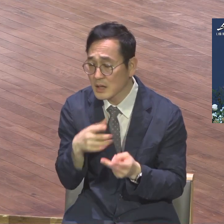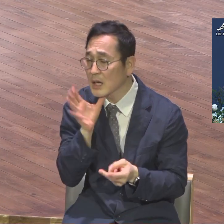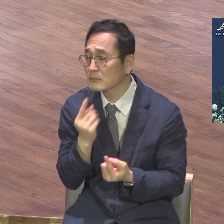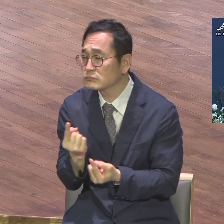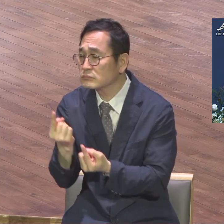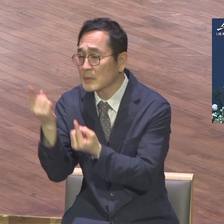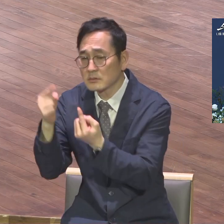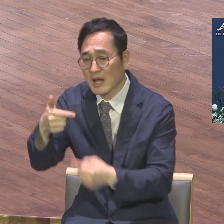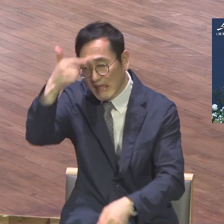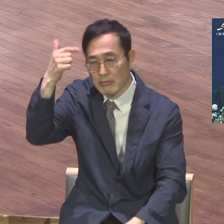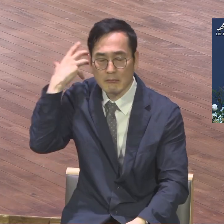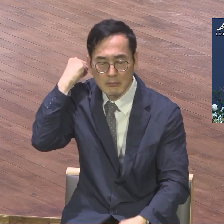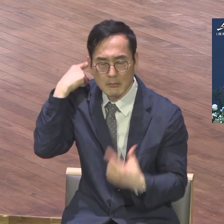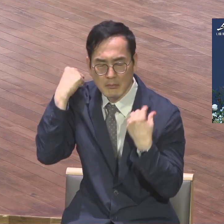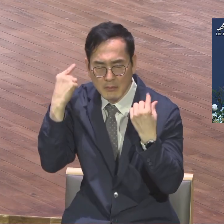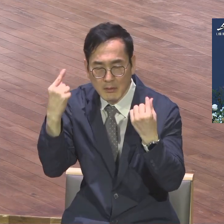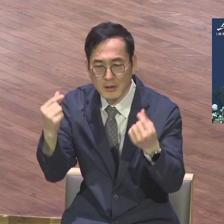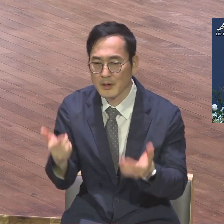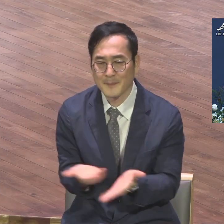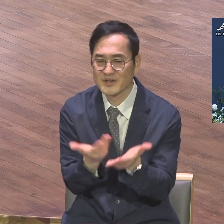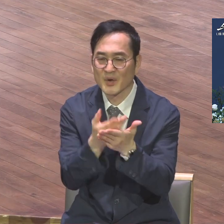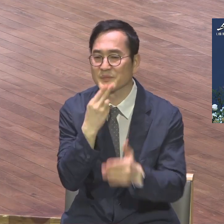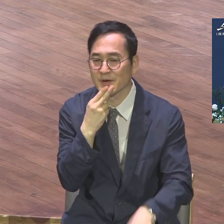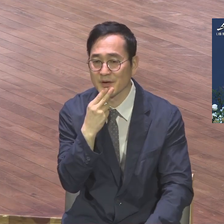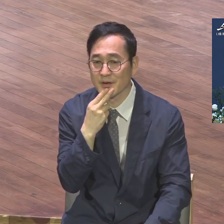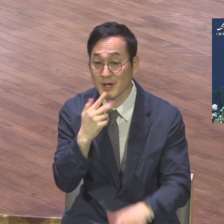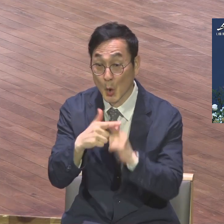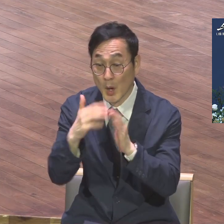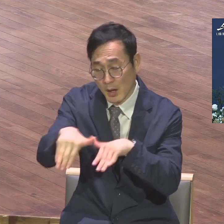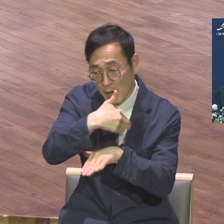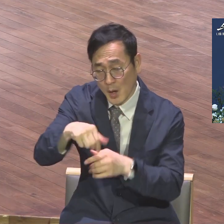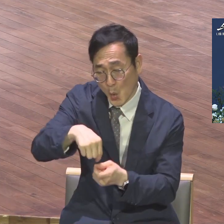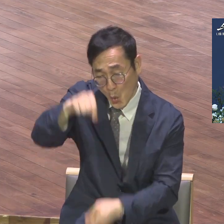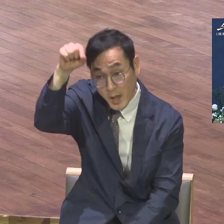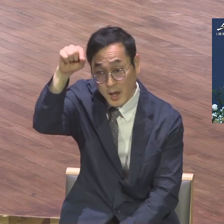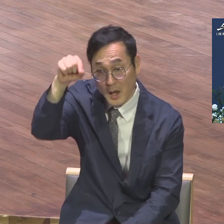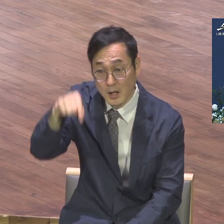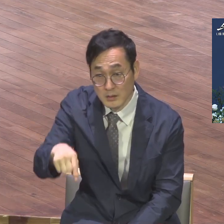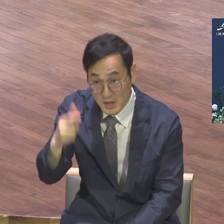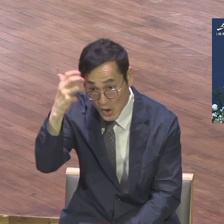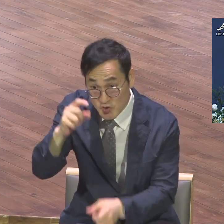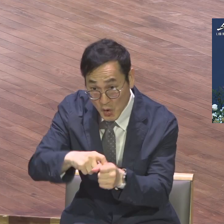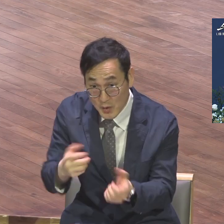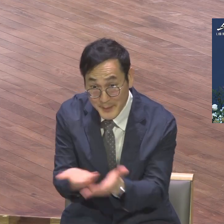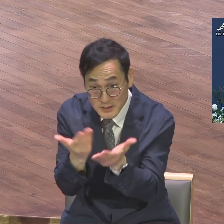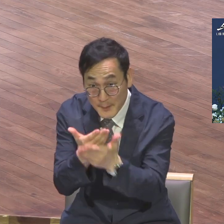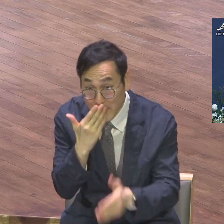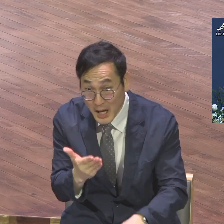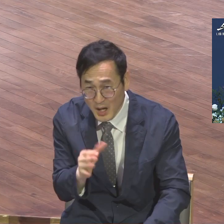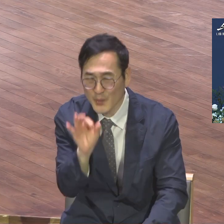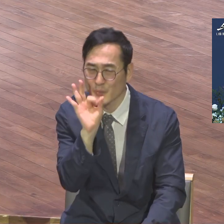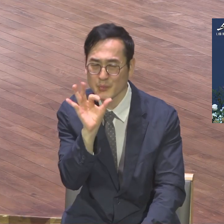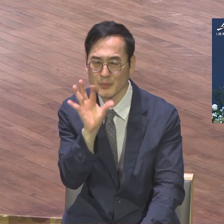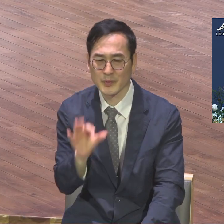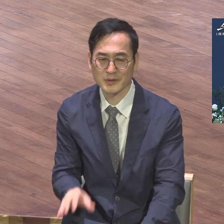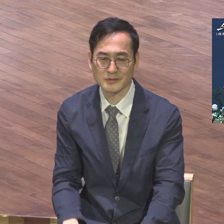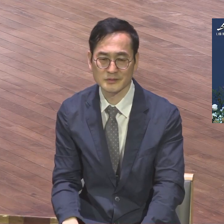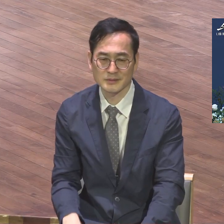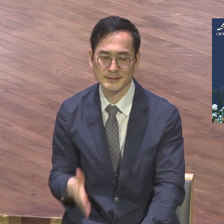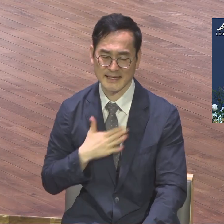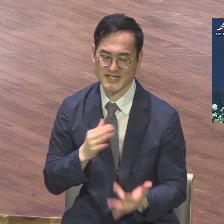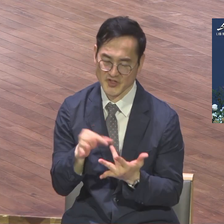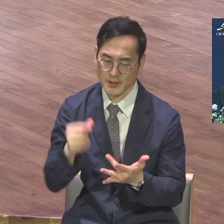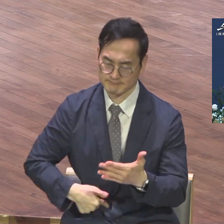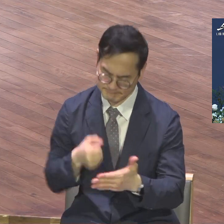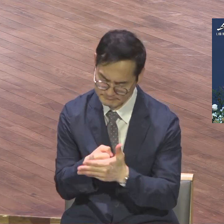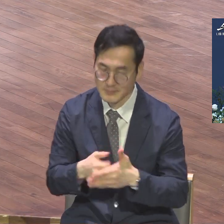교회 오래 다닌다고 영적 성장하는 게 아니에요. 교회 아무리 오래 다니고 뭐 교회에서 뭐 중요한